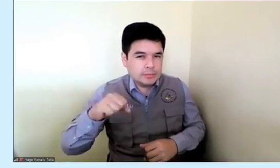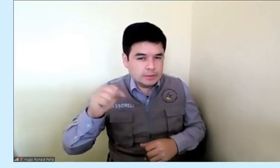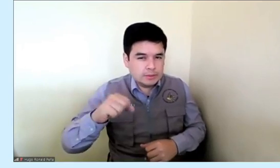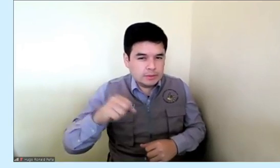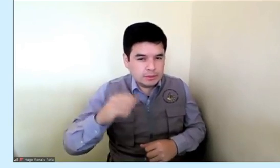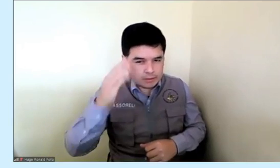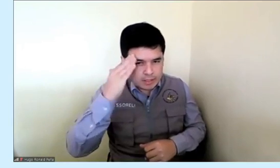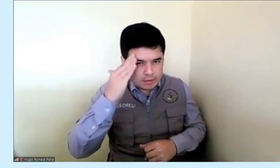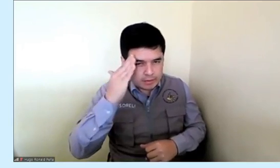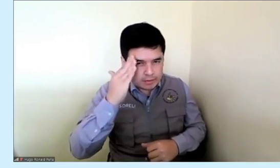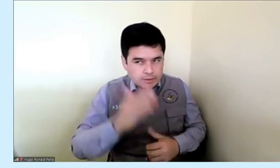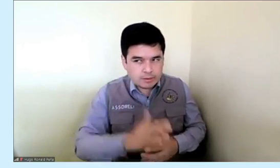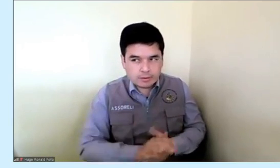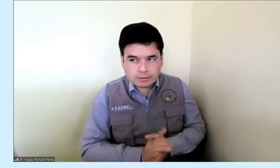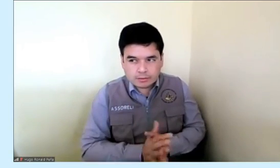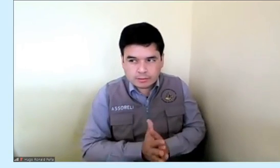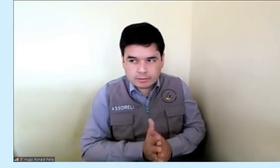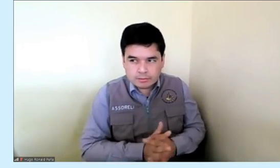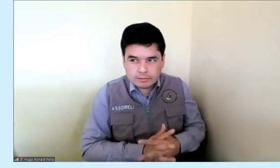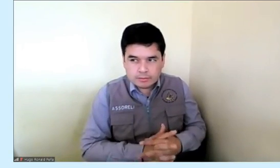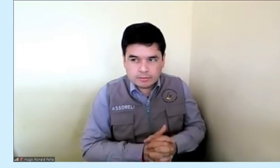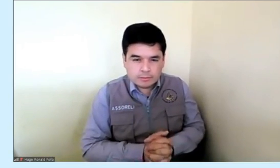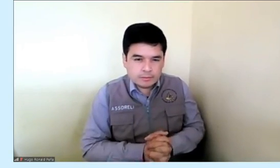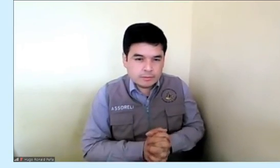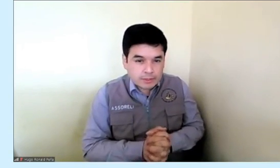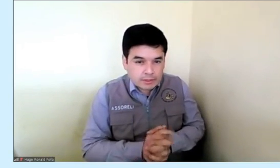Ustedes ya saben el abecedario, ¿sí?